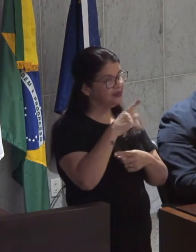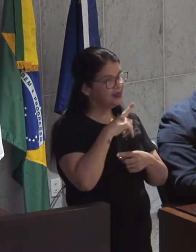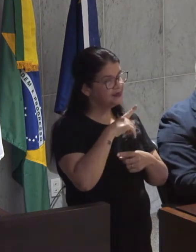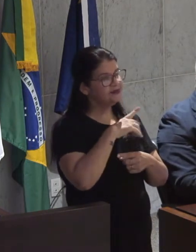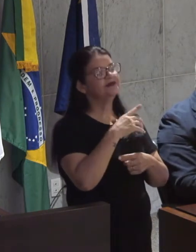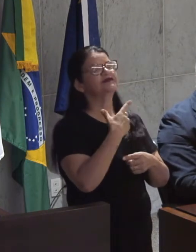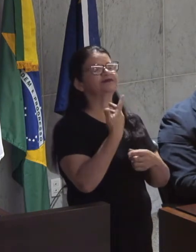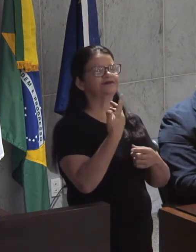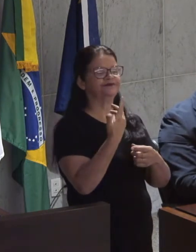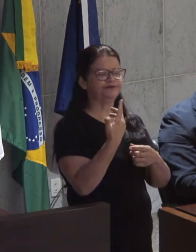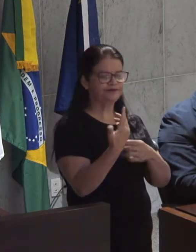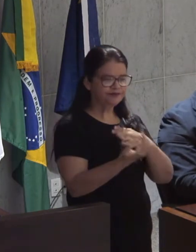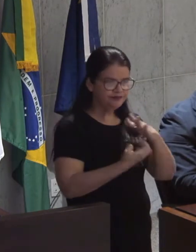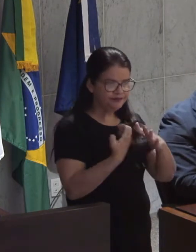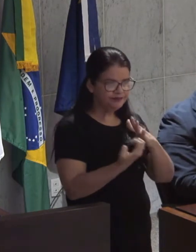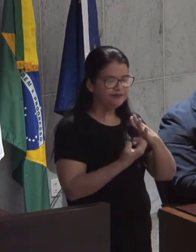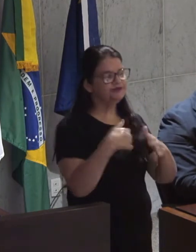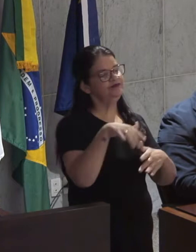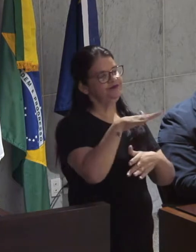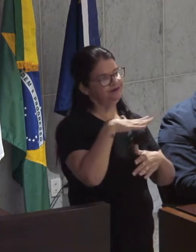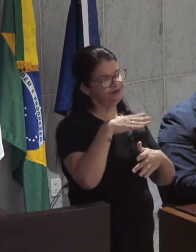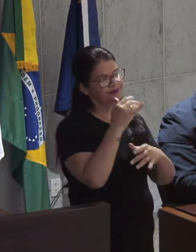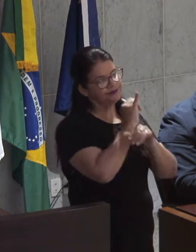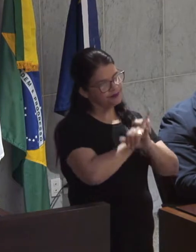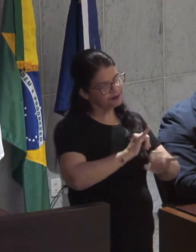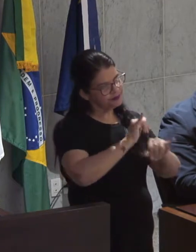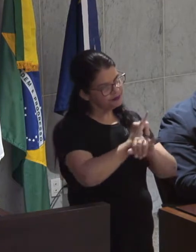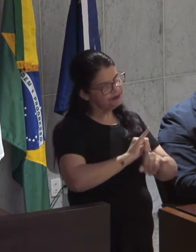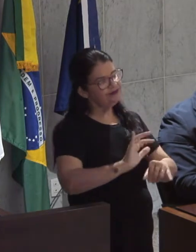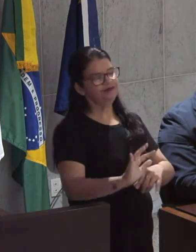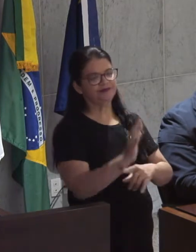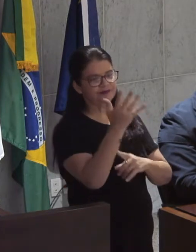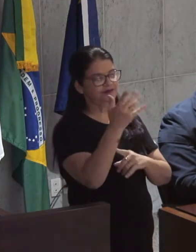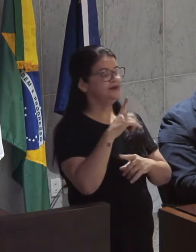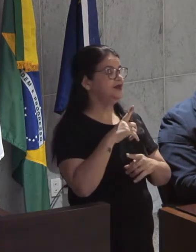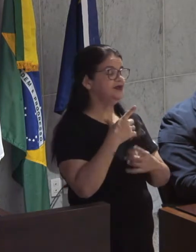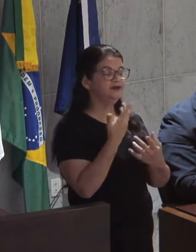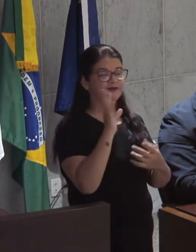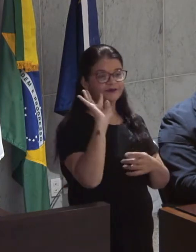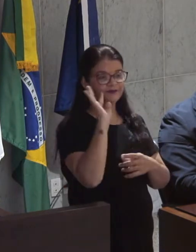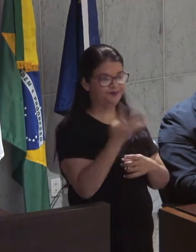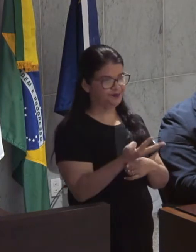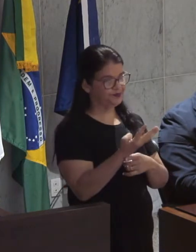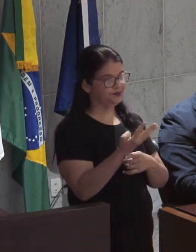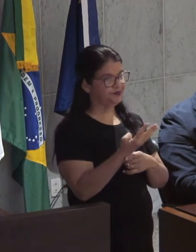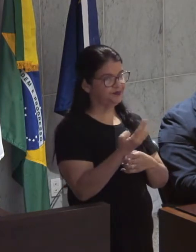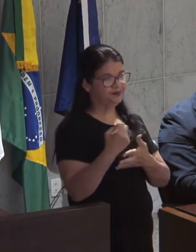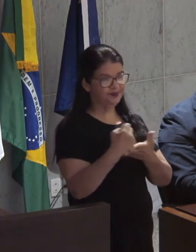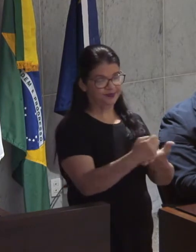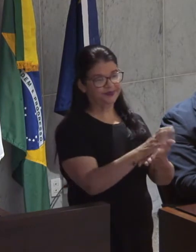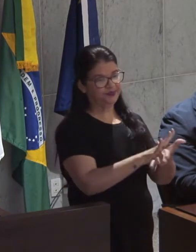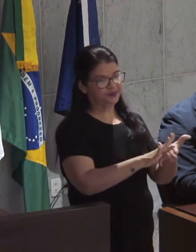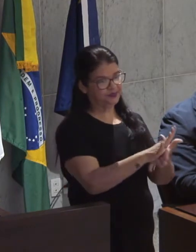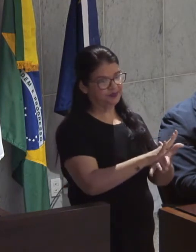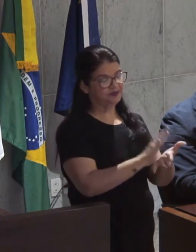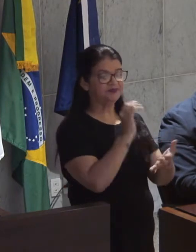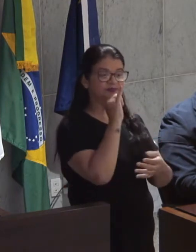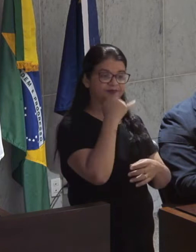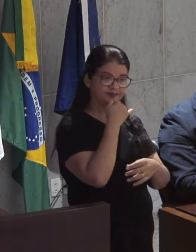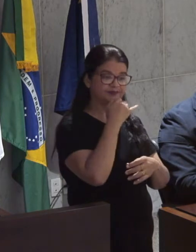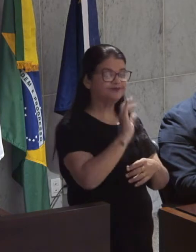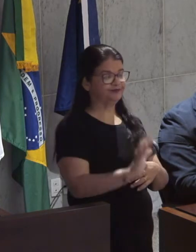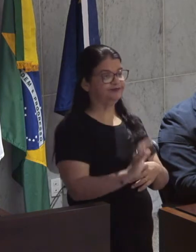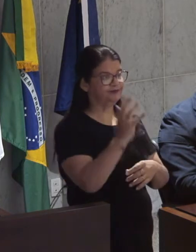órgãos públicos já denunciaram que isso ia acontecer. E não foi tomada nenhuma providência. É lamentável que isso